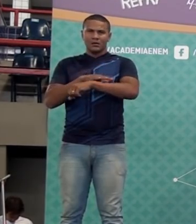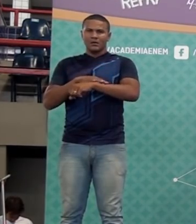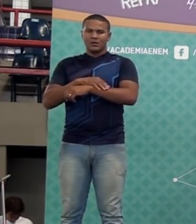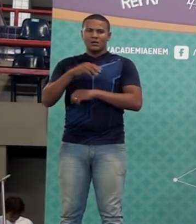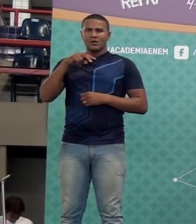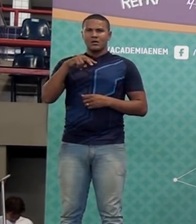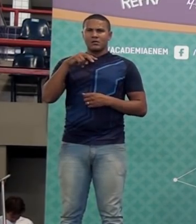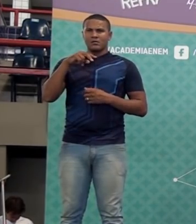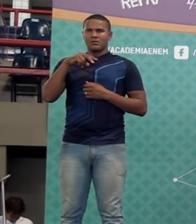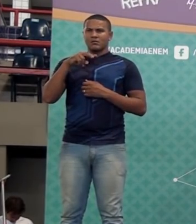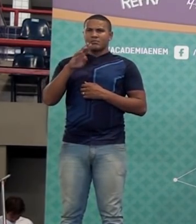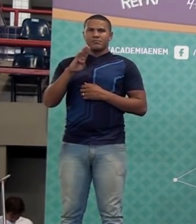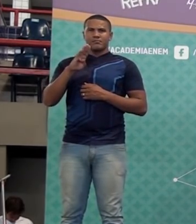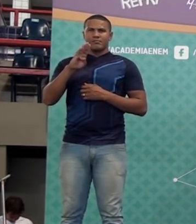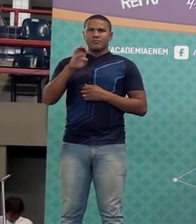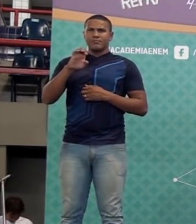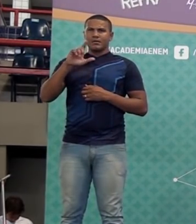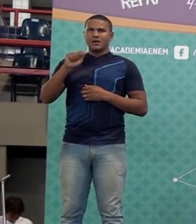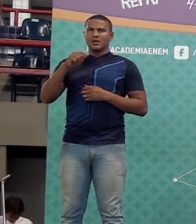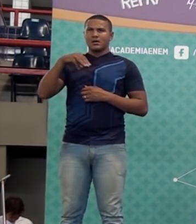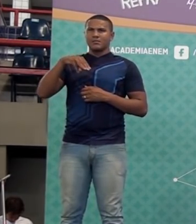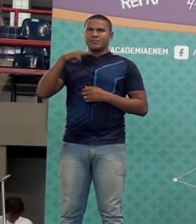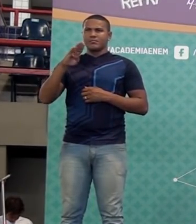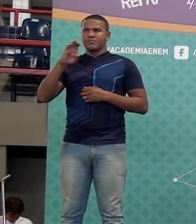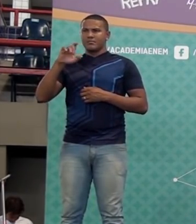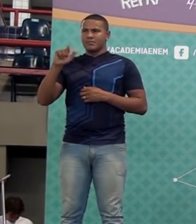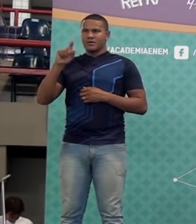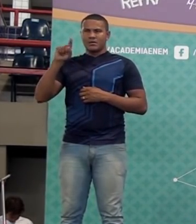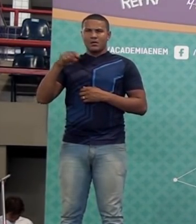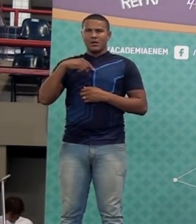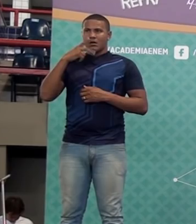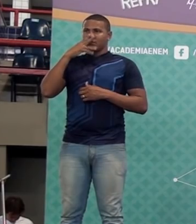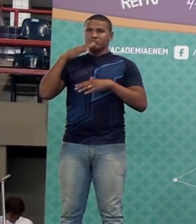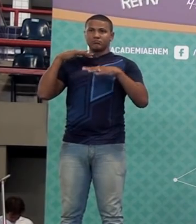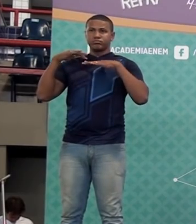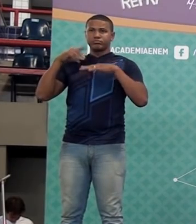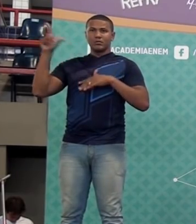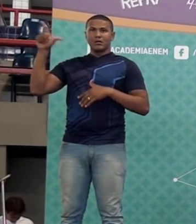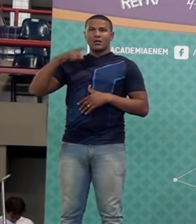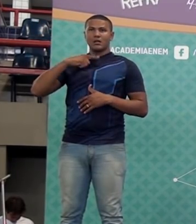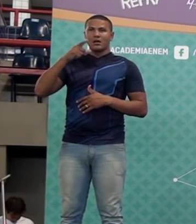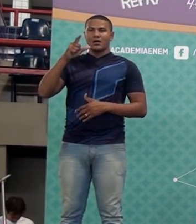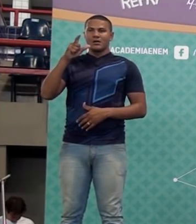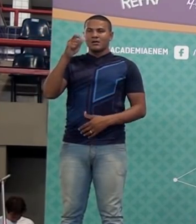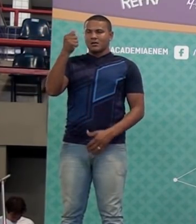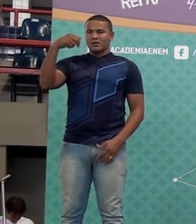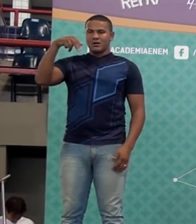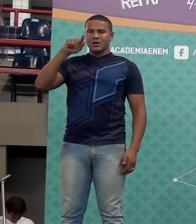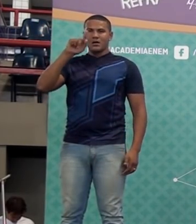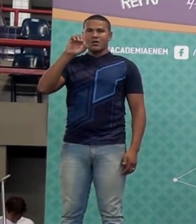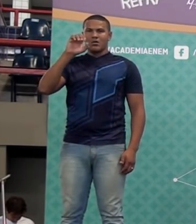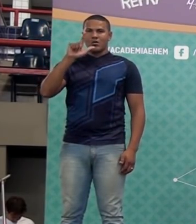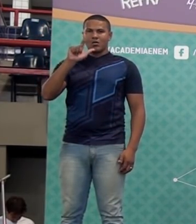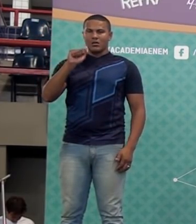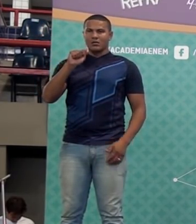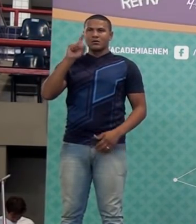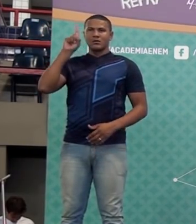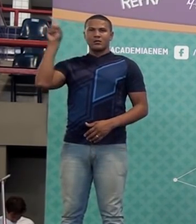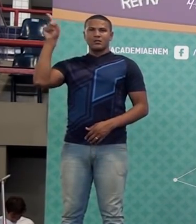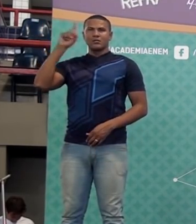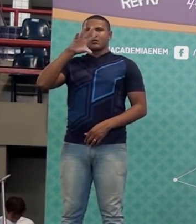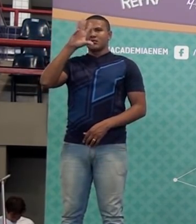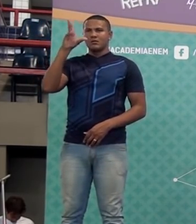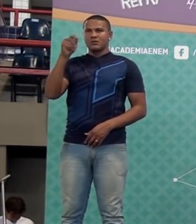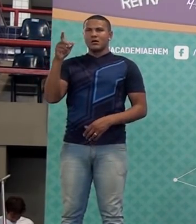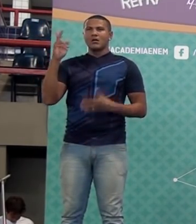pela Libertação de Angola. Foi um movimento que levou à independência de Angola de Portugal em 1976, liderada